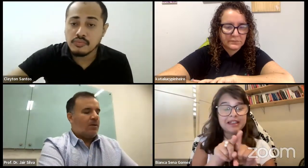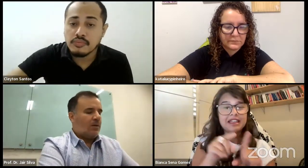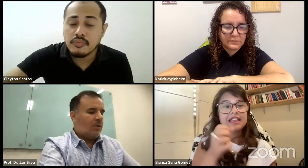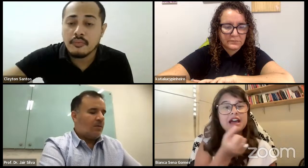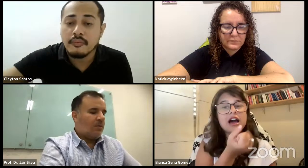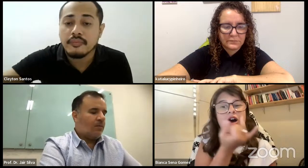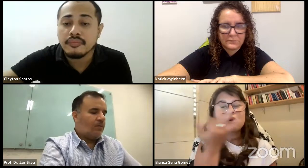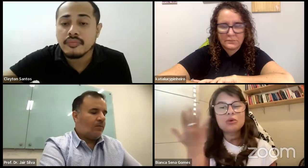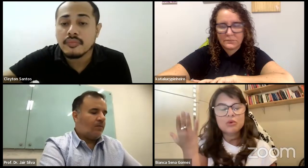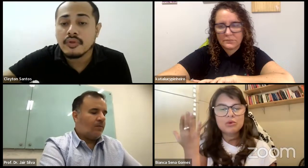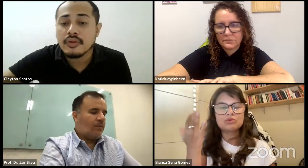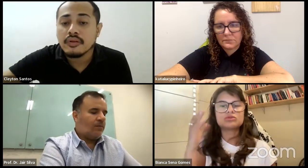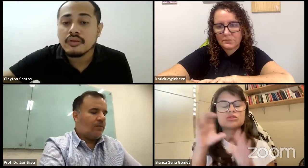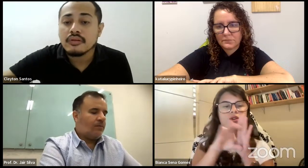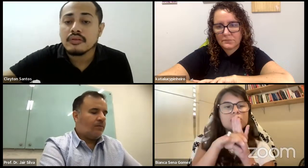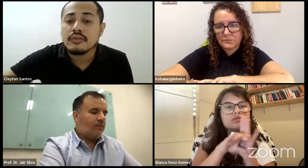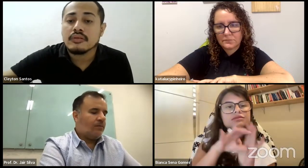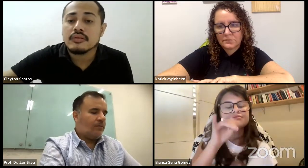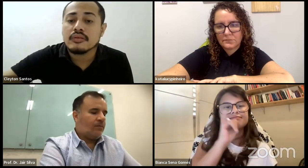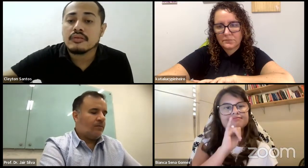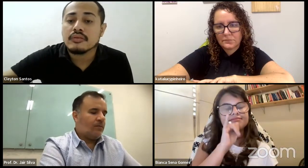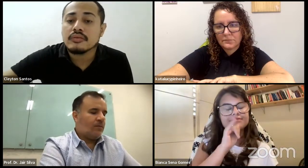Essa construção.